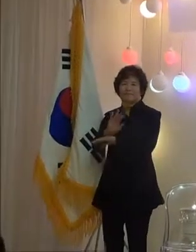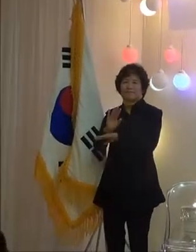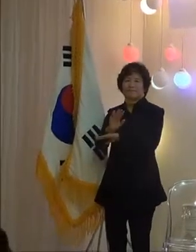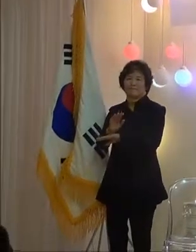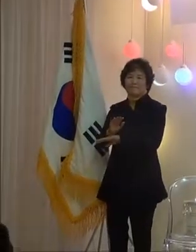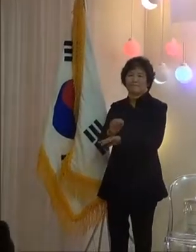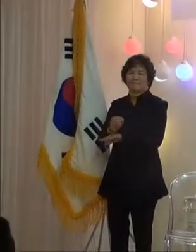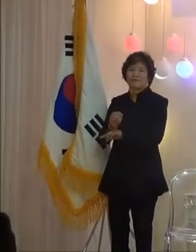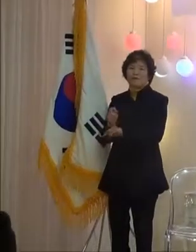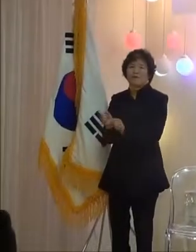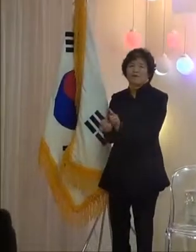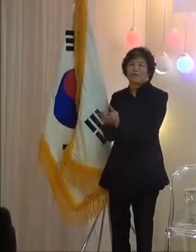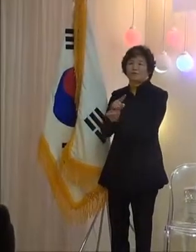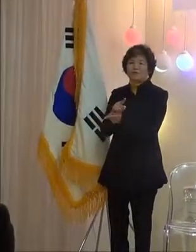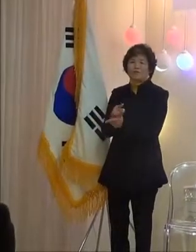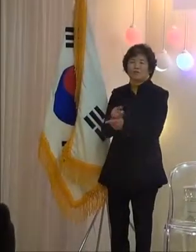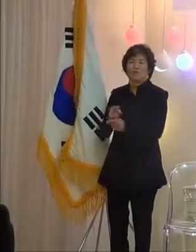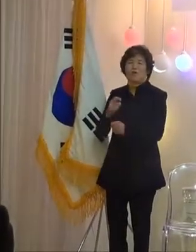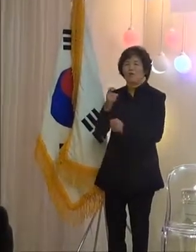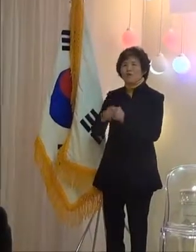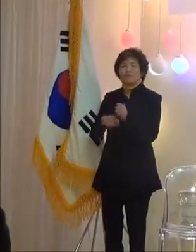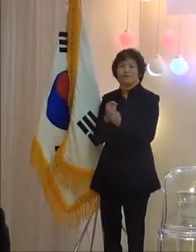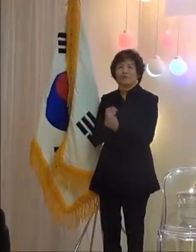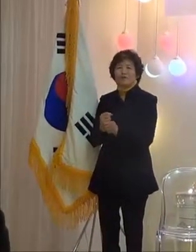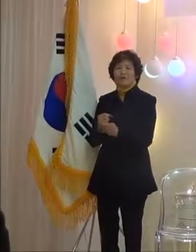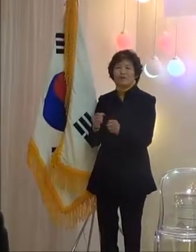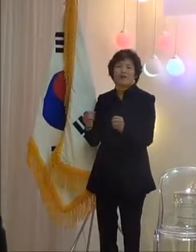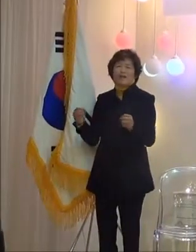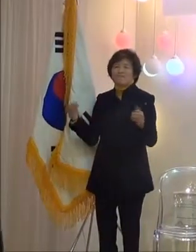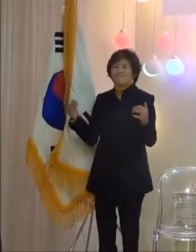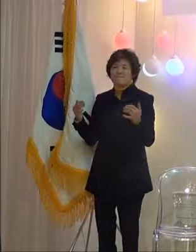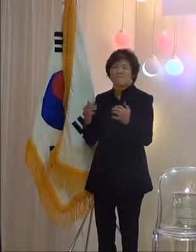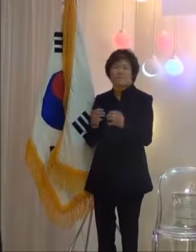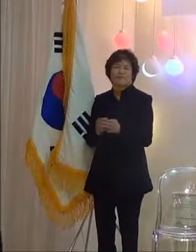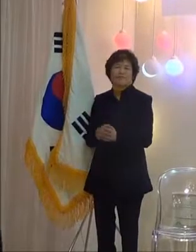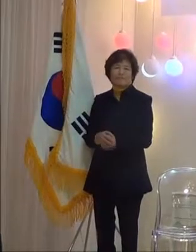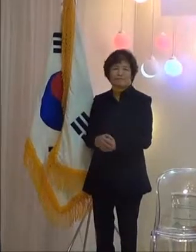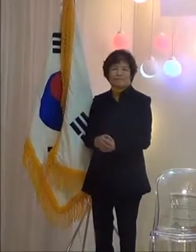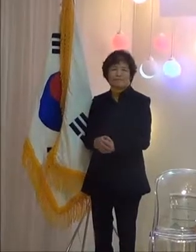뉴스는 다투어 수십 년 만에 분노를 날리고